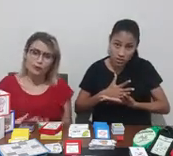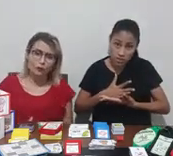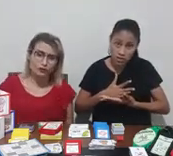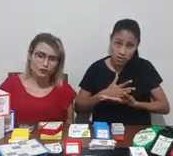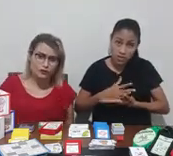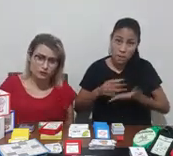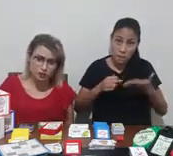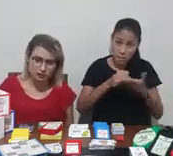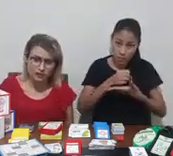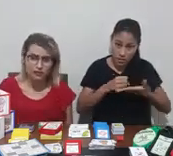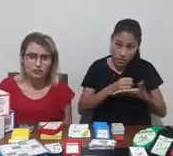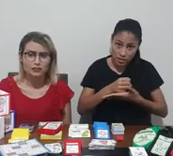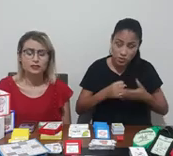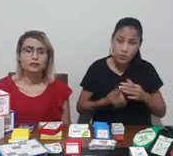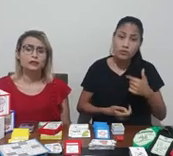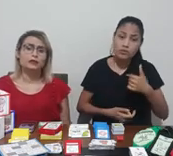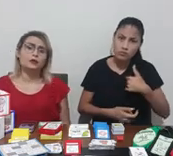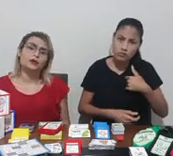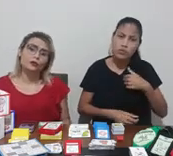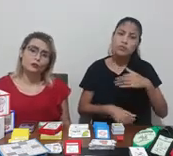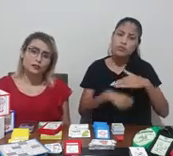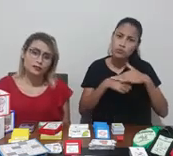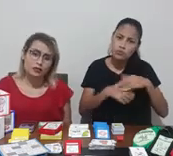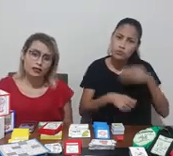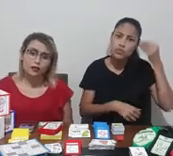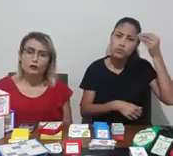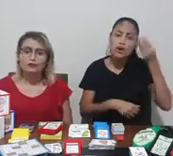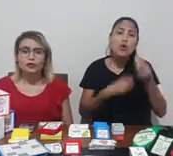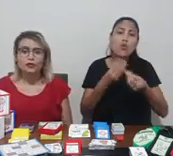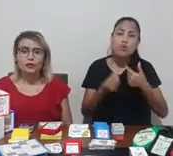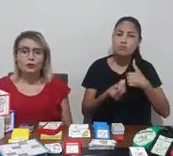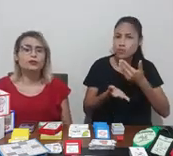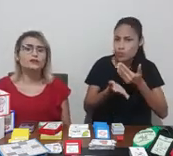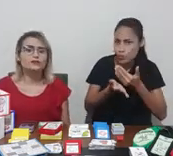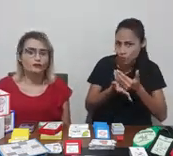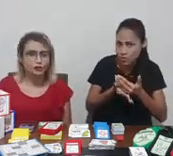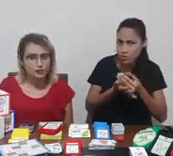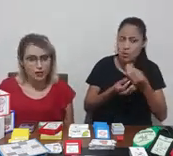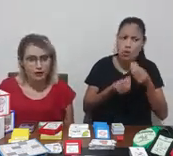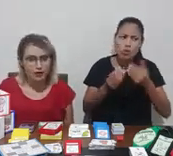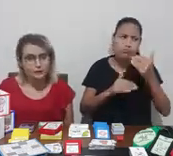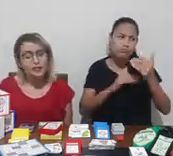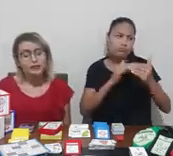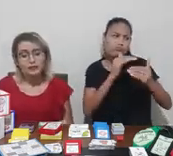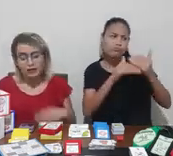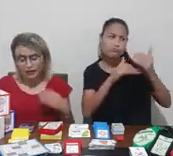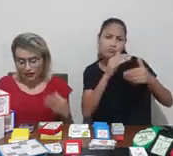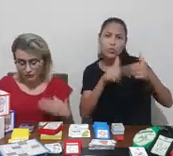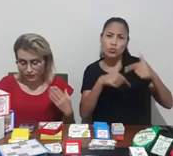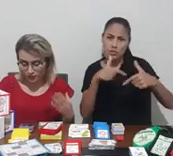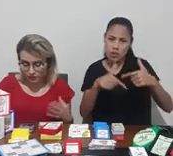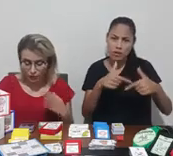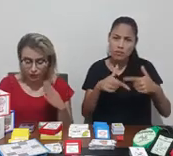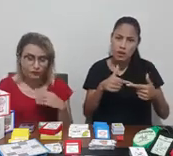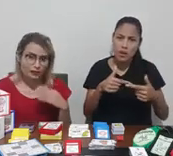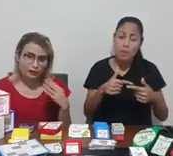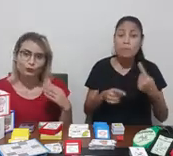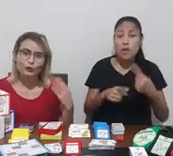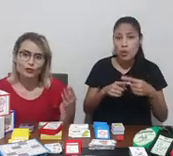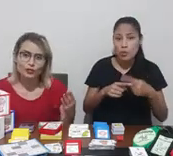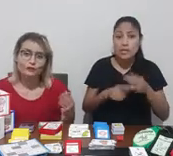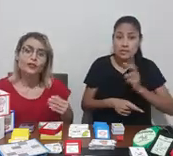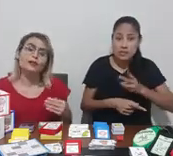vou falar um pouquinho dessa minha experiência, como é que eu comecei, como foi que eu desenvolvi esse trabalho. Em cada live vocês veem que eu vou